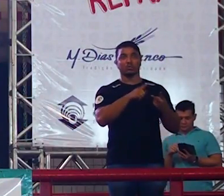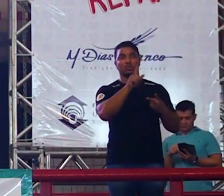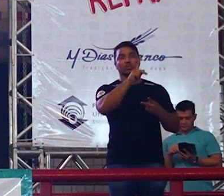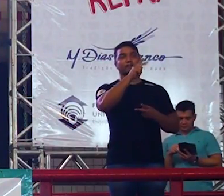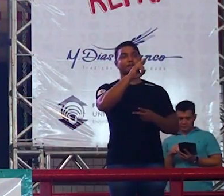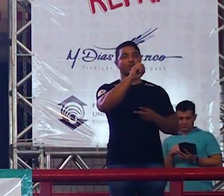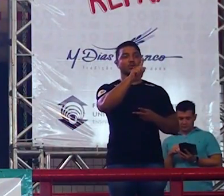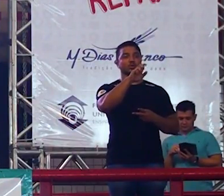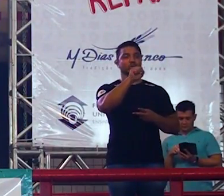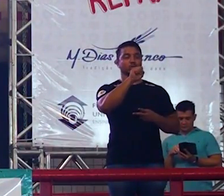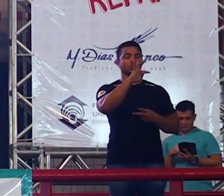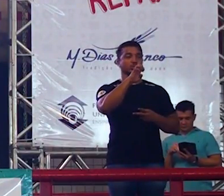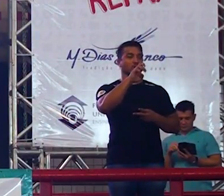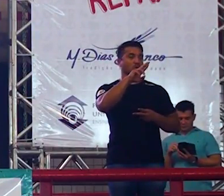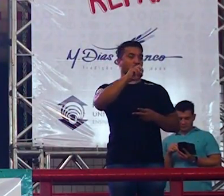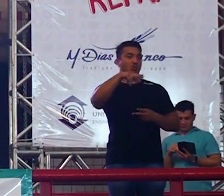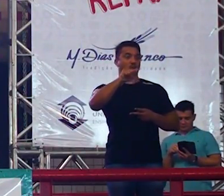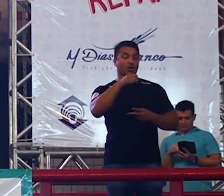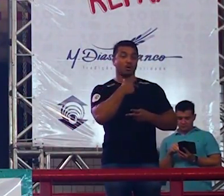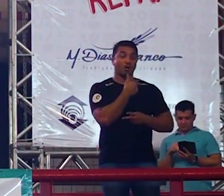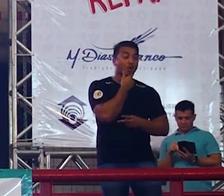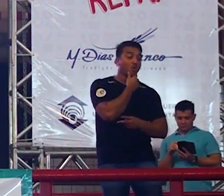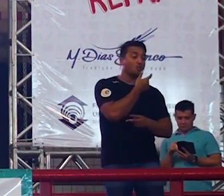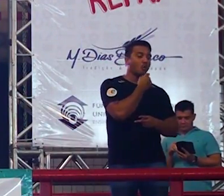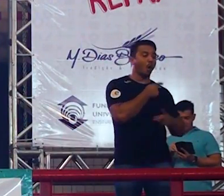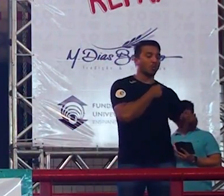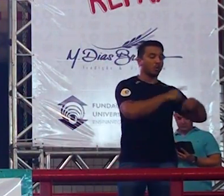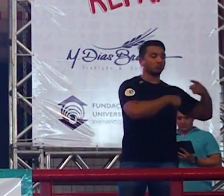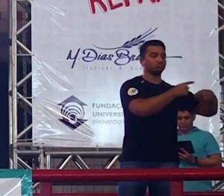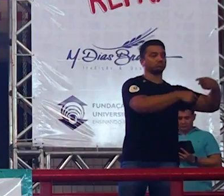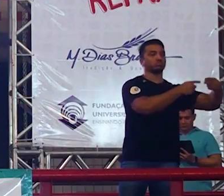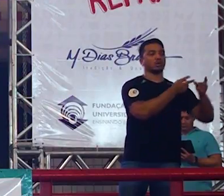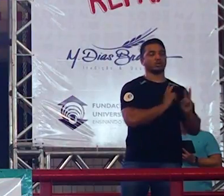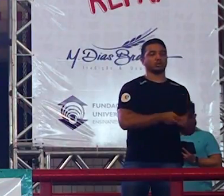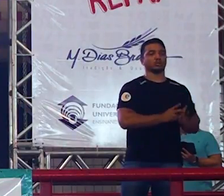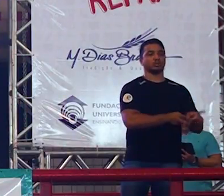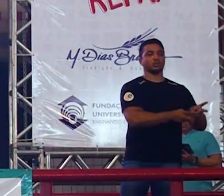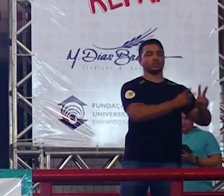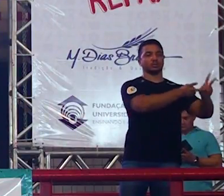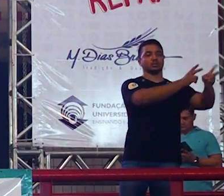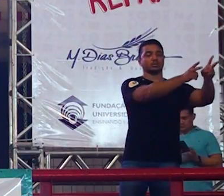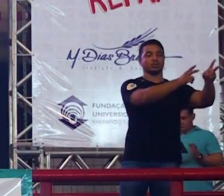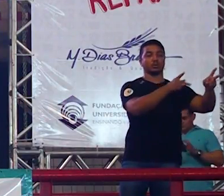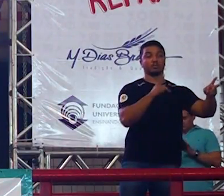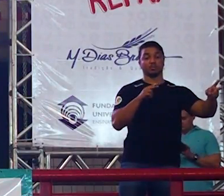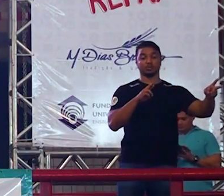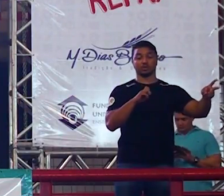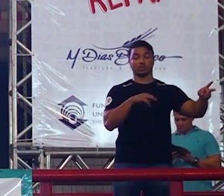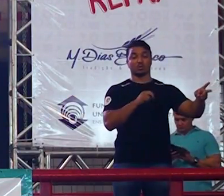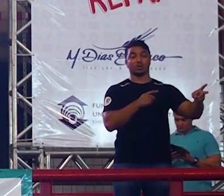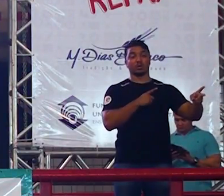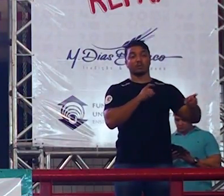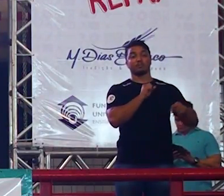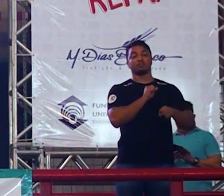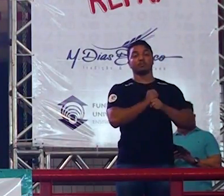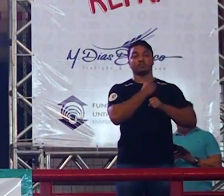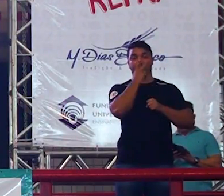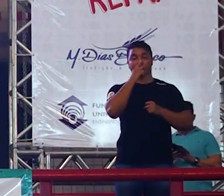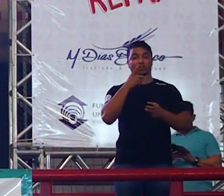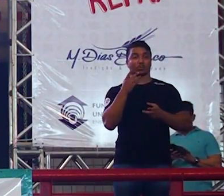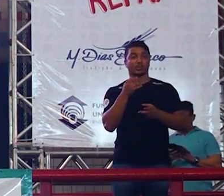dos estrógenos, ele fica a produção constante e a progesterona ela vai aumentar a sua produção após o que?